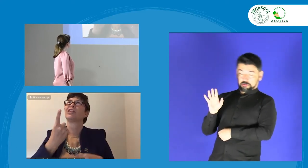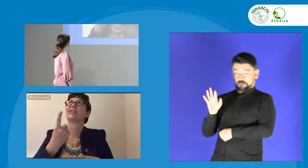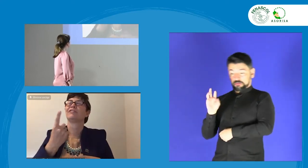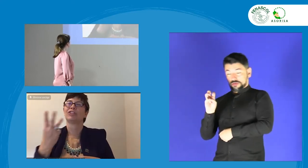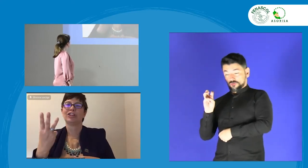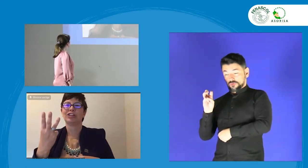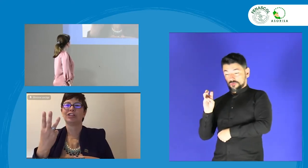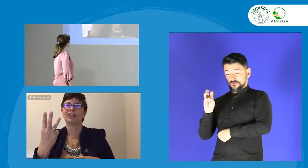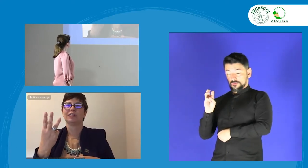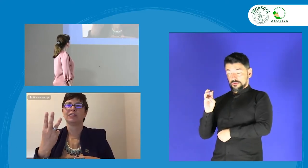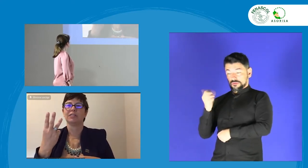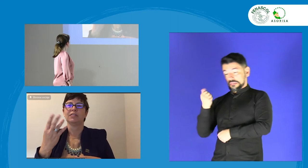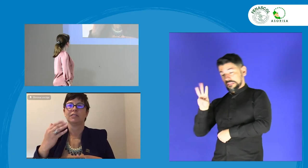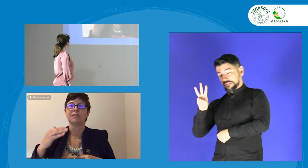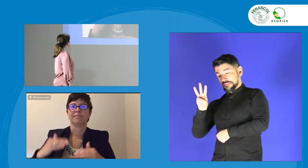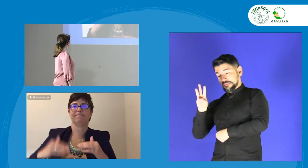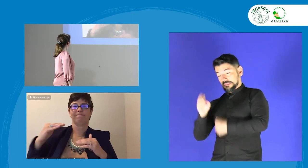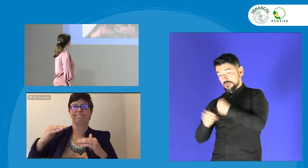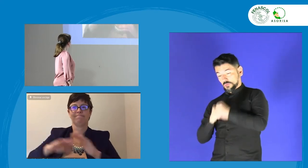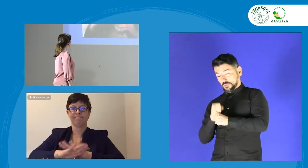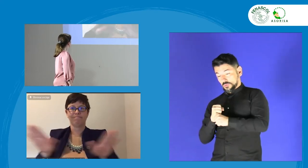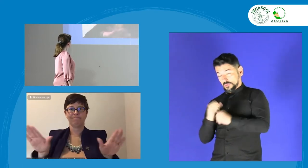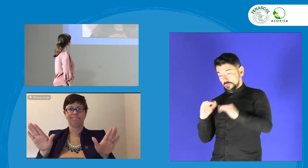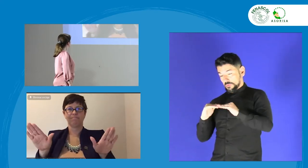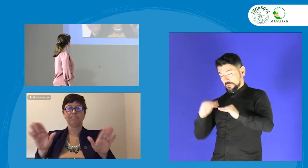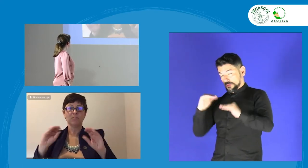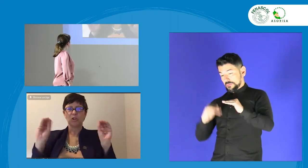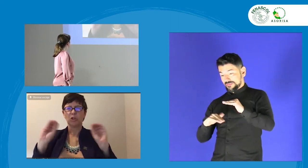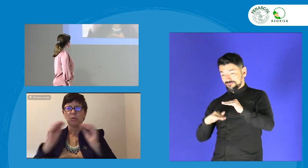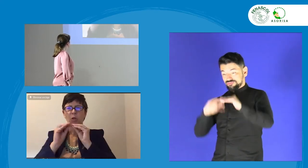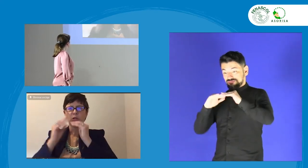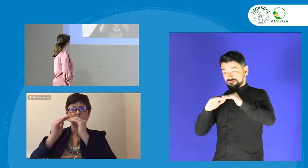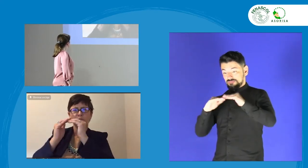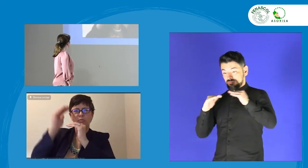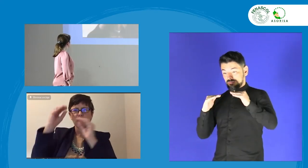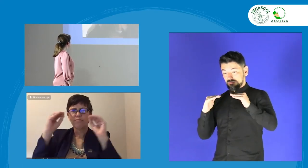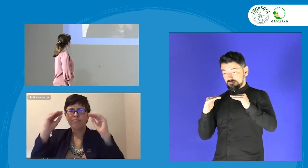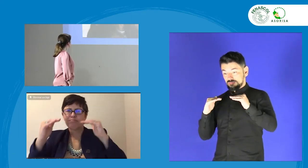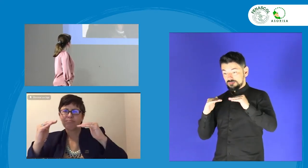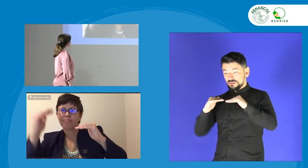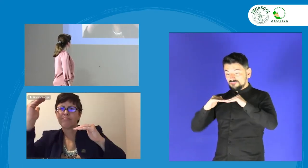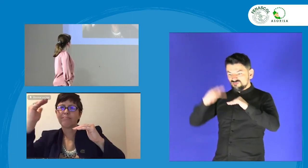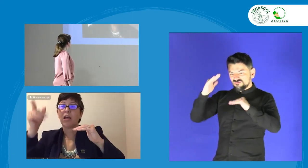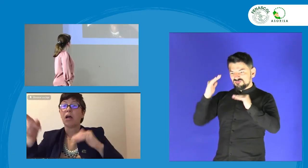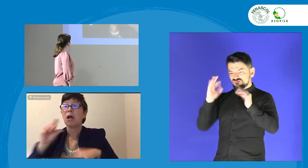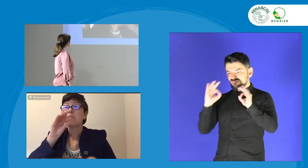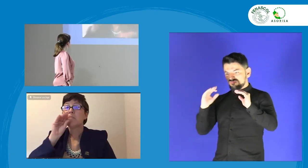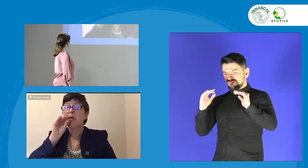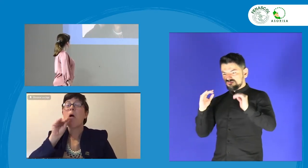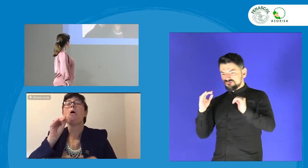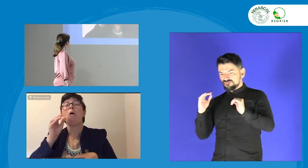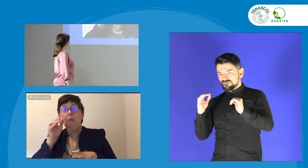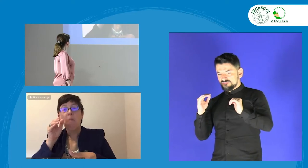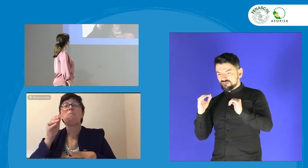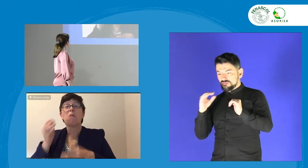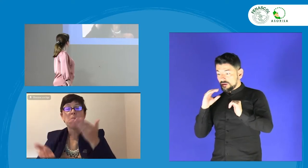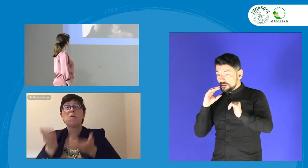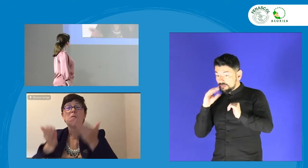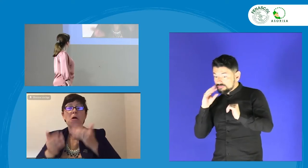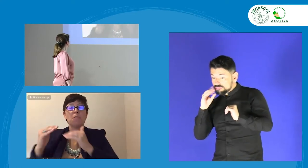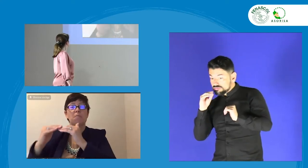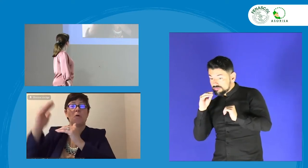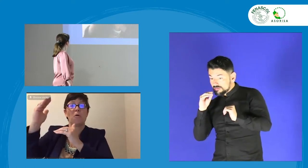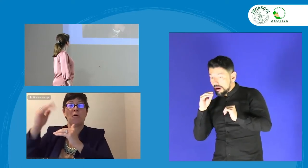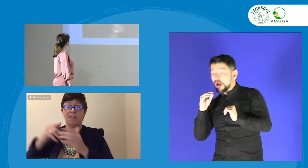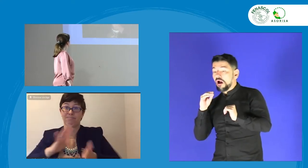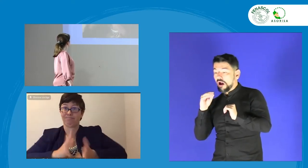la persona tenga, si tiene 13 años, después de los 13 años, pues ya no puede acceder a otro tipo de educación